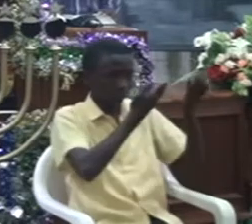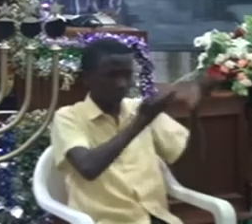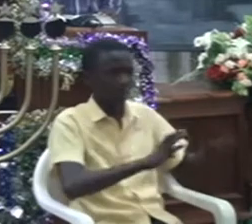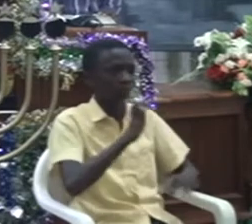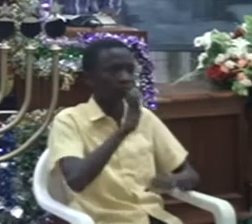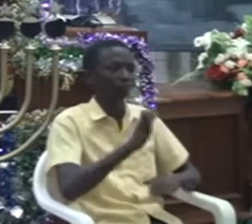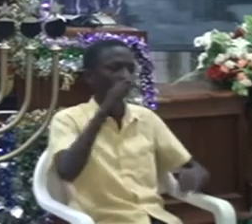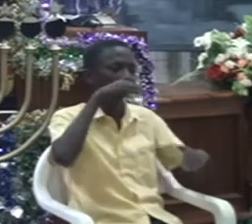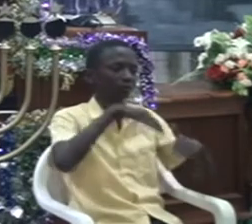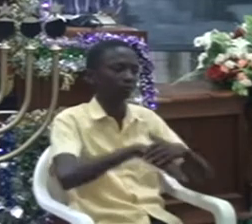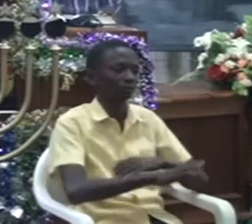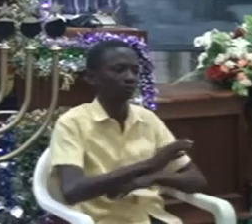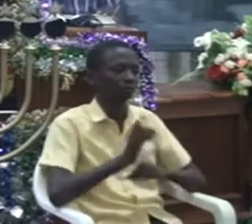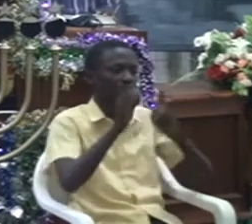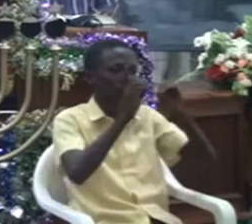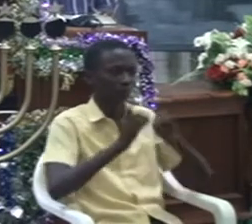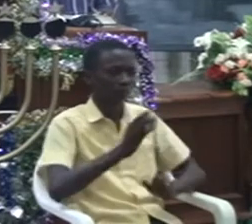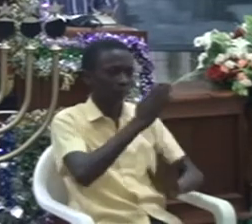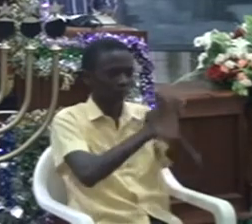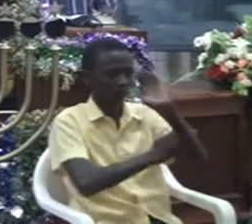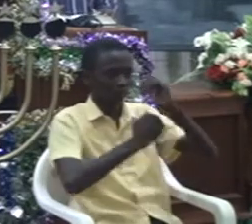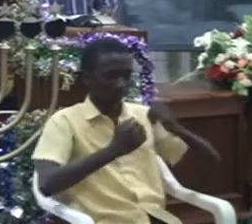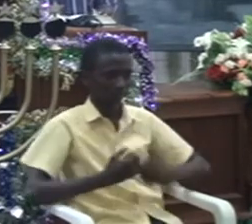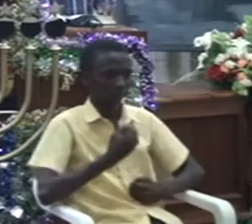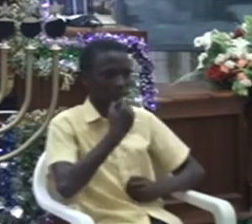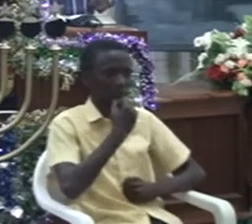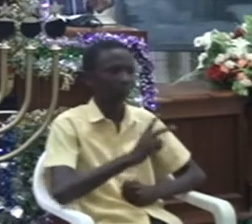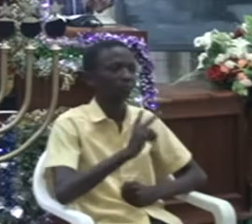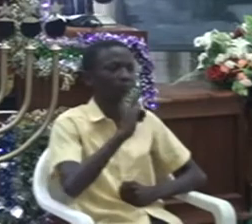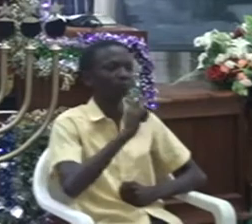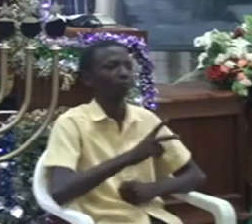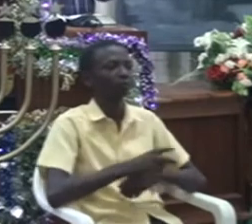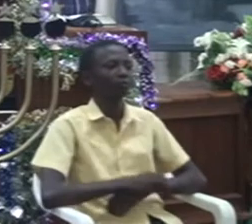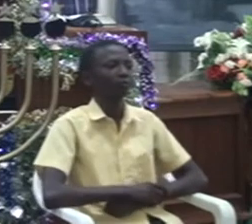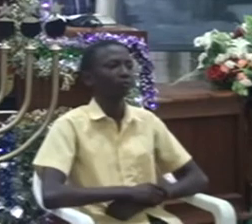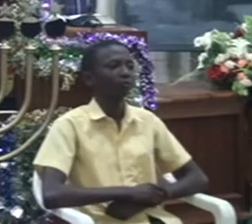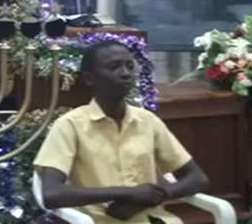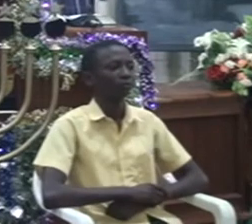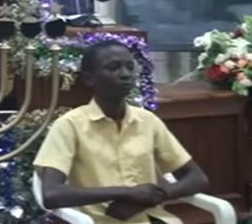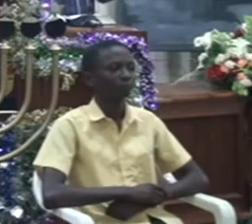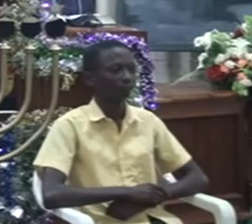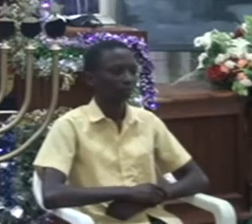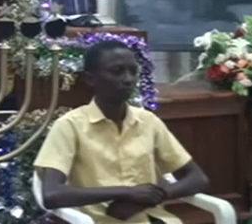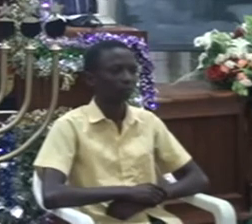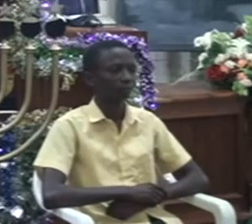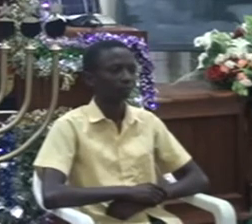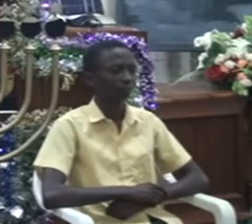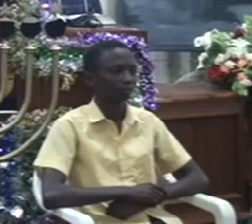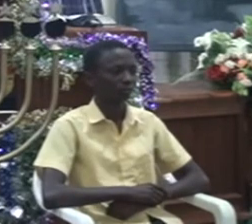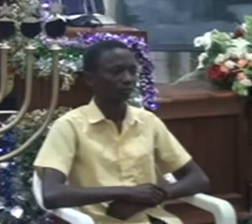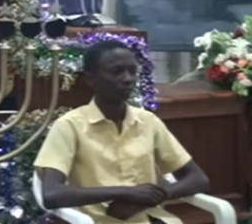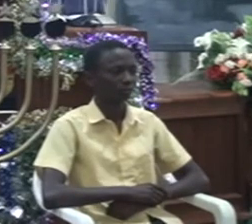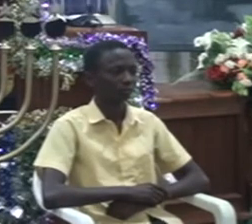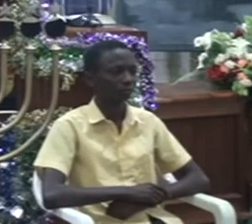entrée. Kifo kikaingia. Donc Dieu a dit vrai. Il a dit la vérité. Ni kusema pale tunaona kwamba Mungu